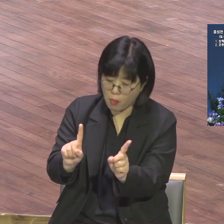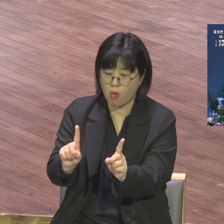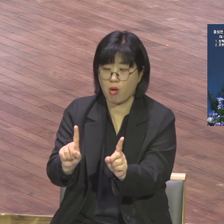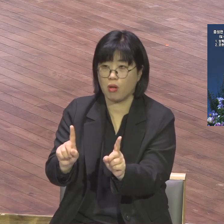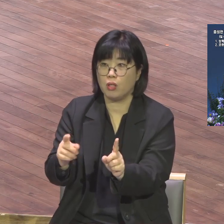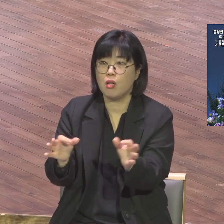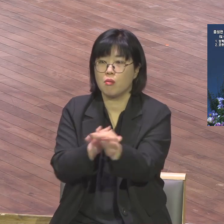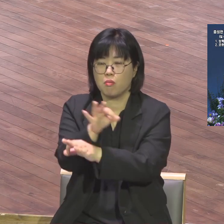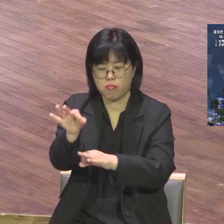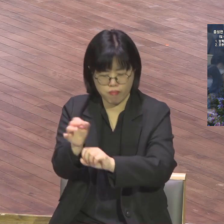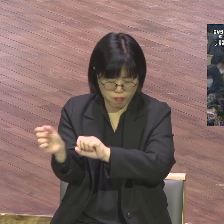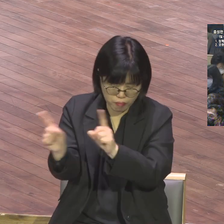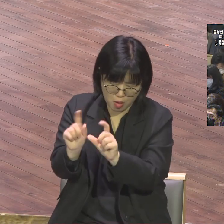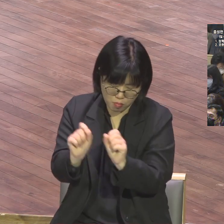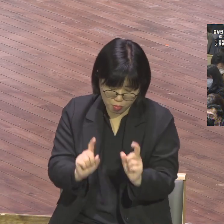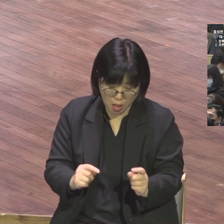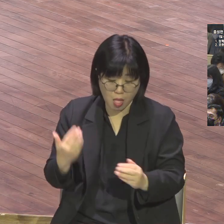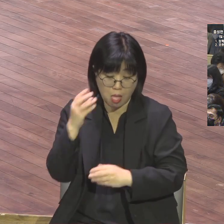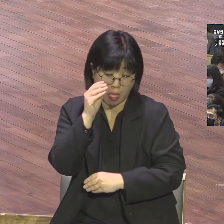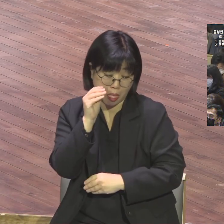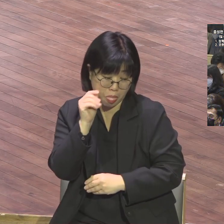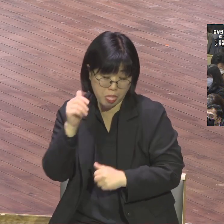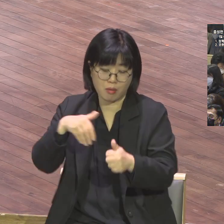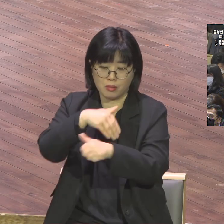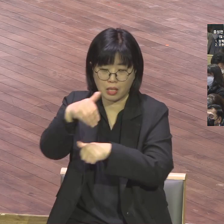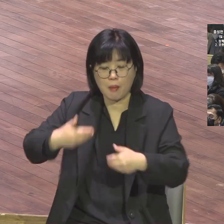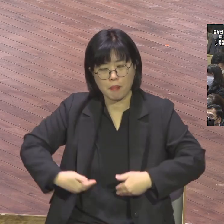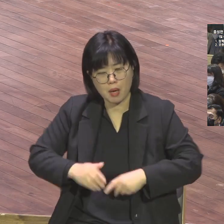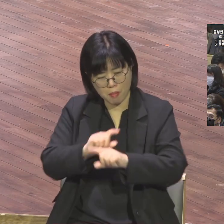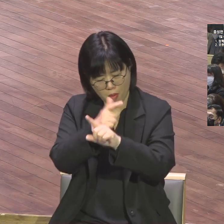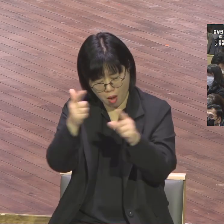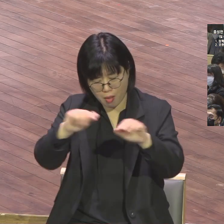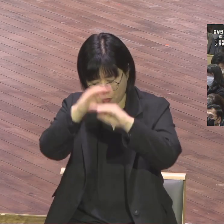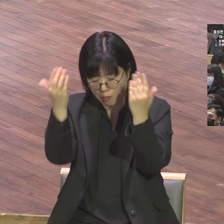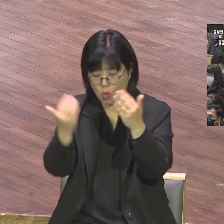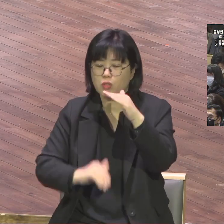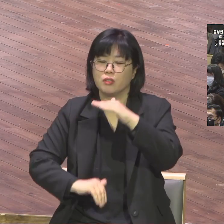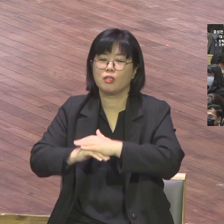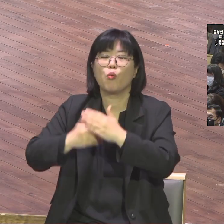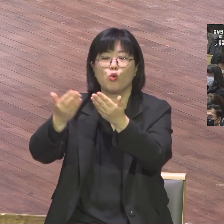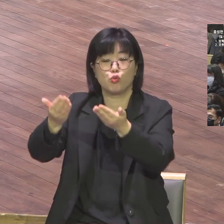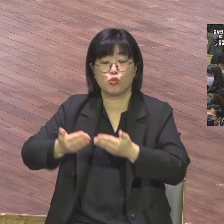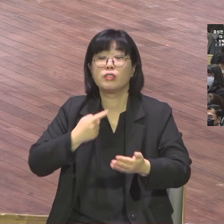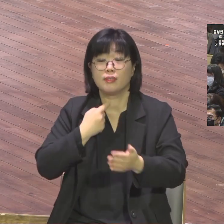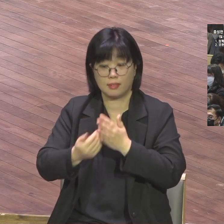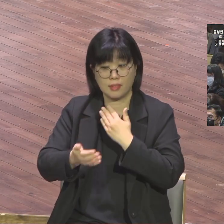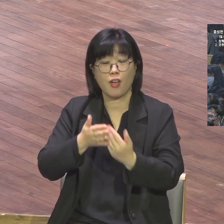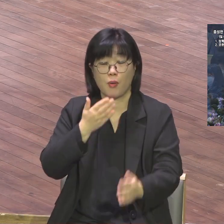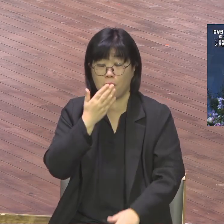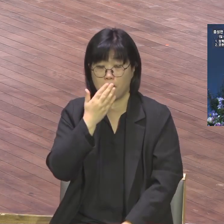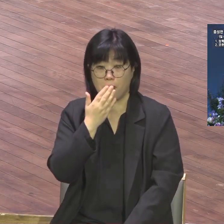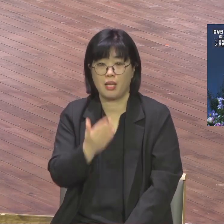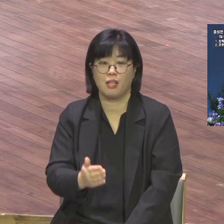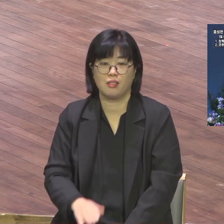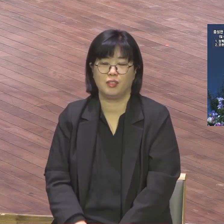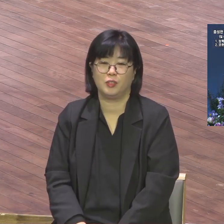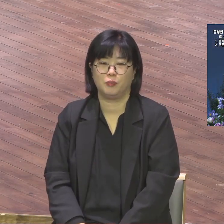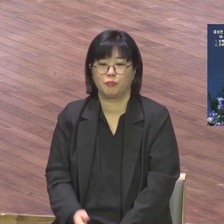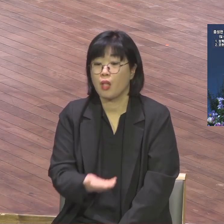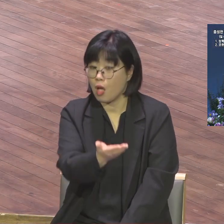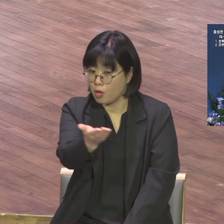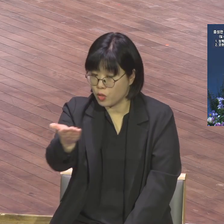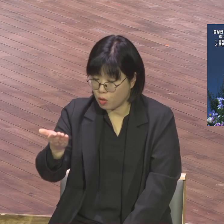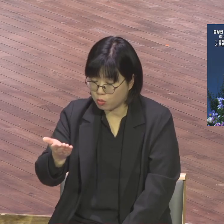줄로 확신합니다. 이렇게 모든 것을 다 채우시는 풍성한